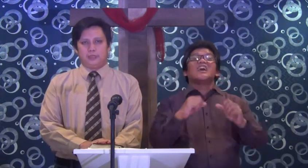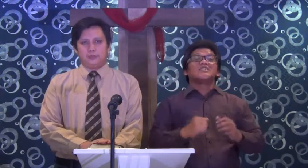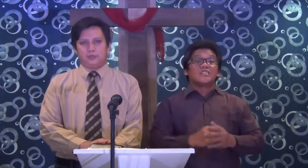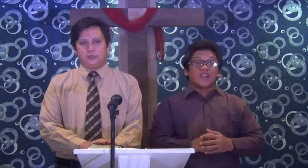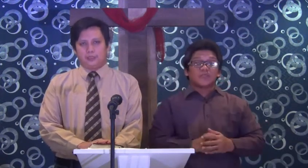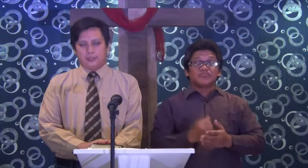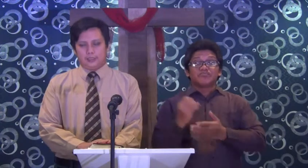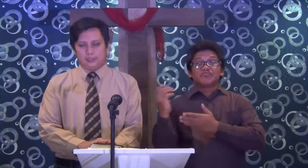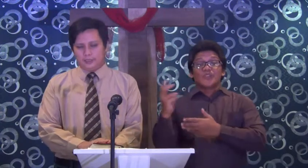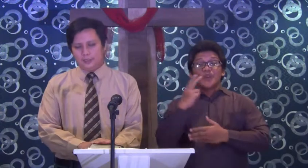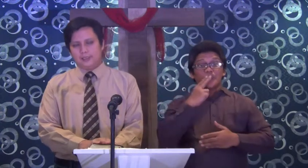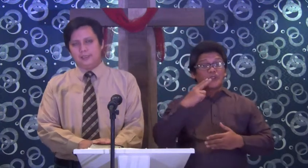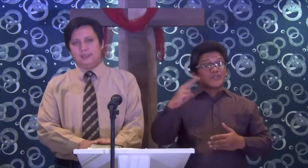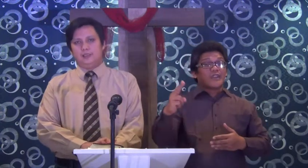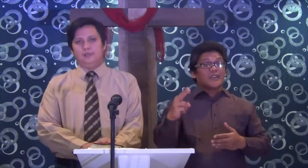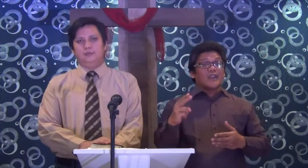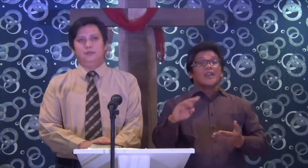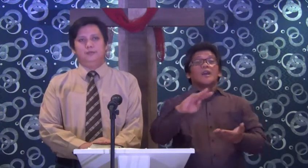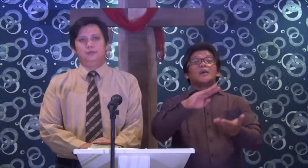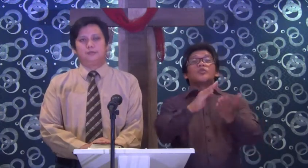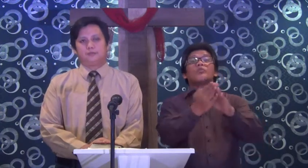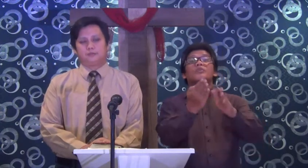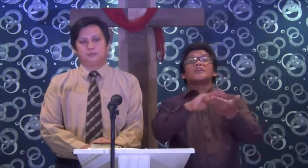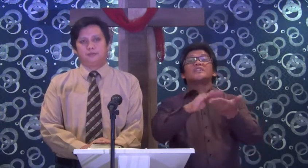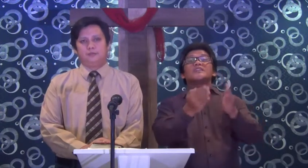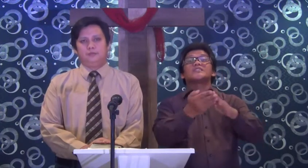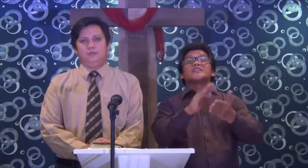Saya percaya persekutuan kita ini tidak sia-sia.